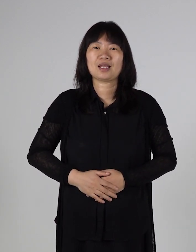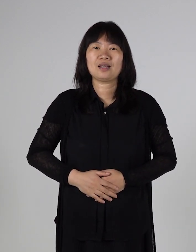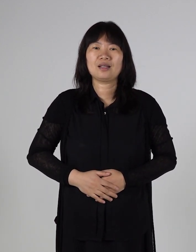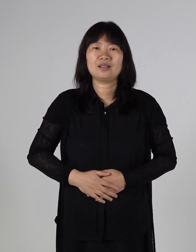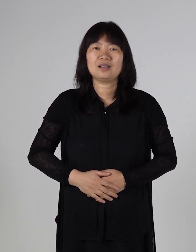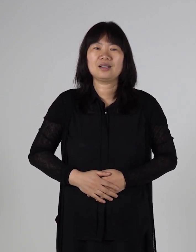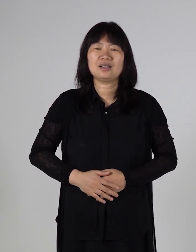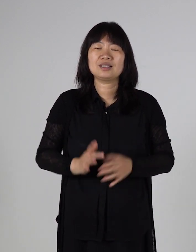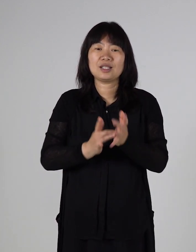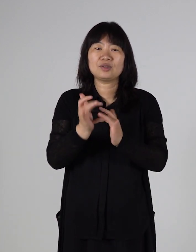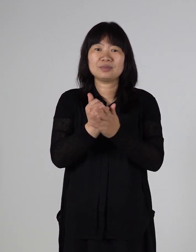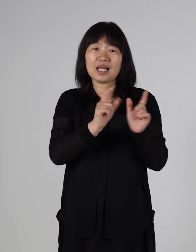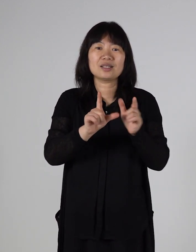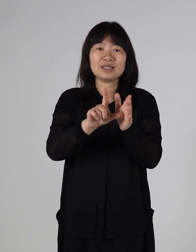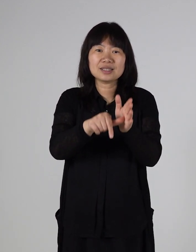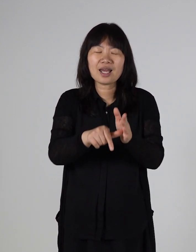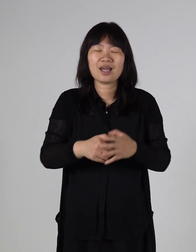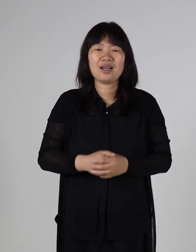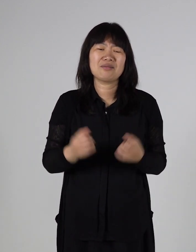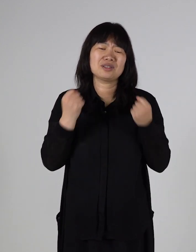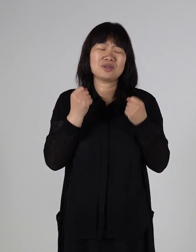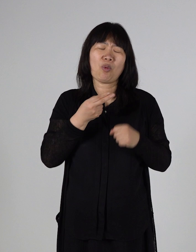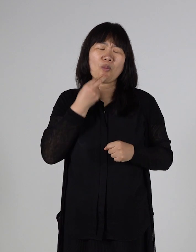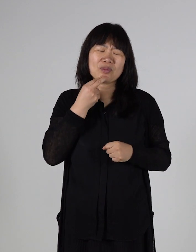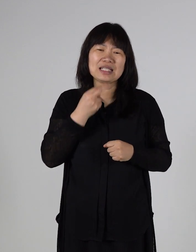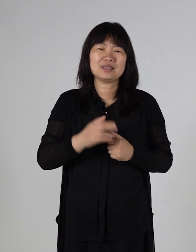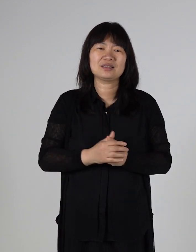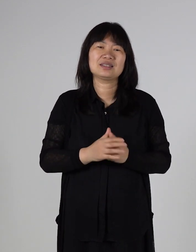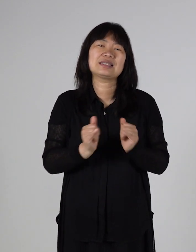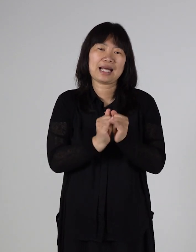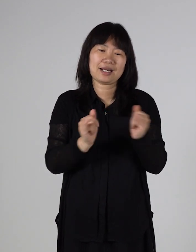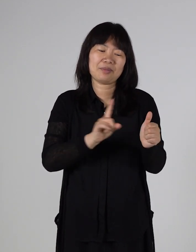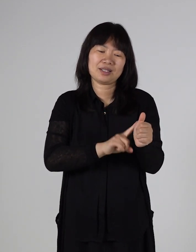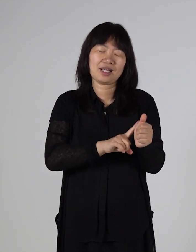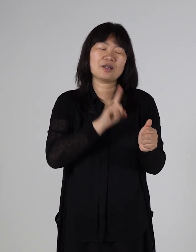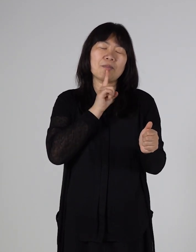사회에서 무기력하고 무능력하고 비천한 자입니다.